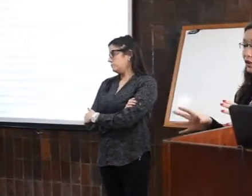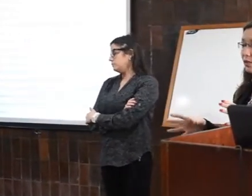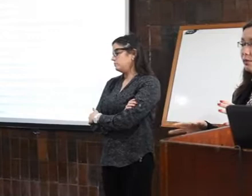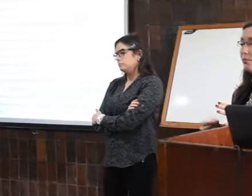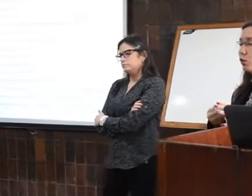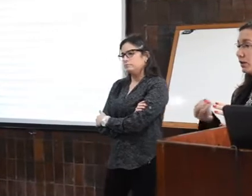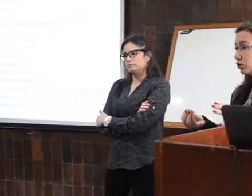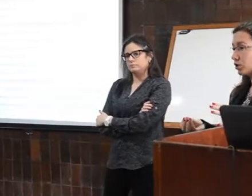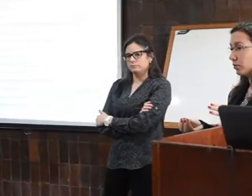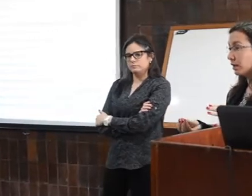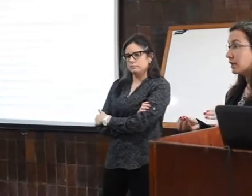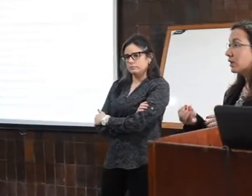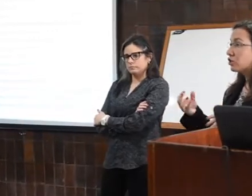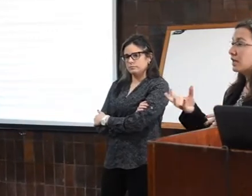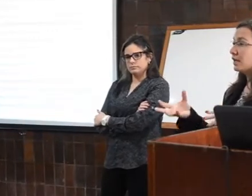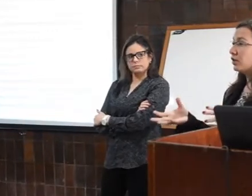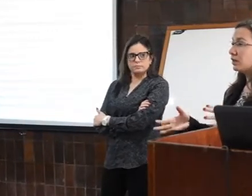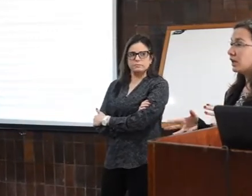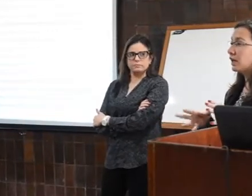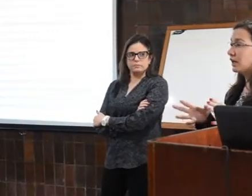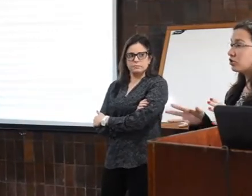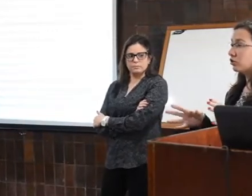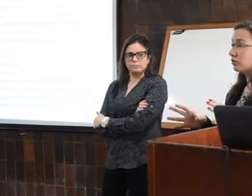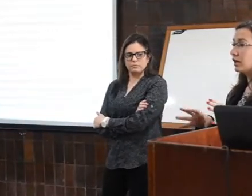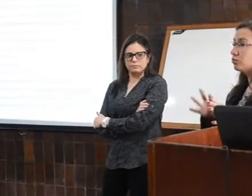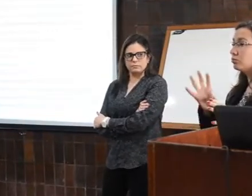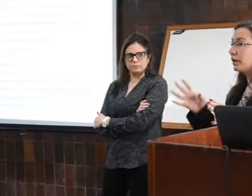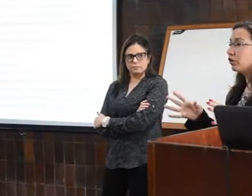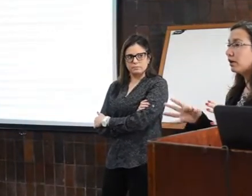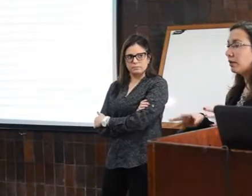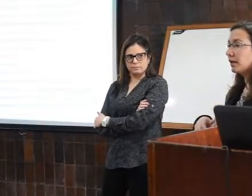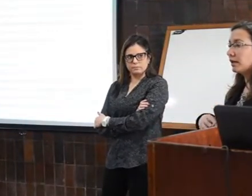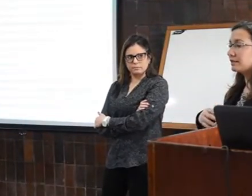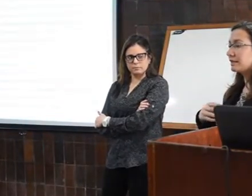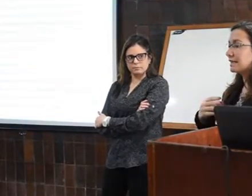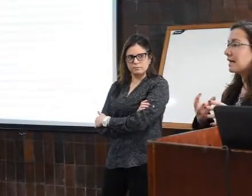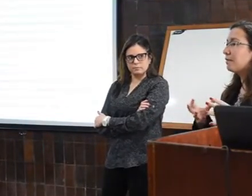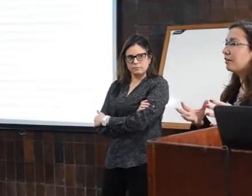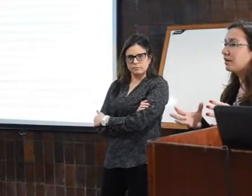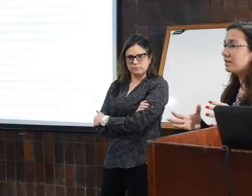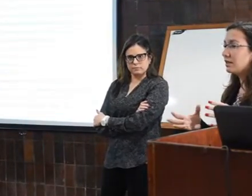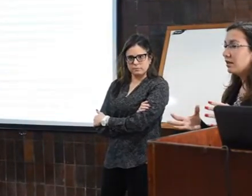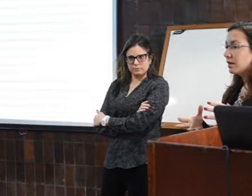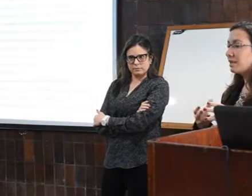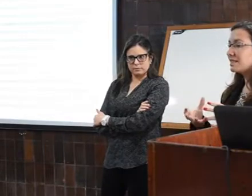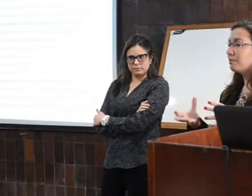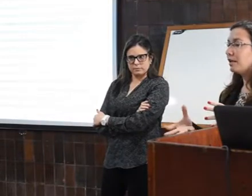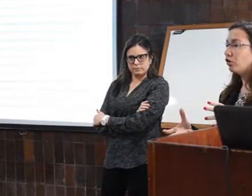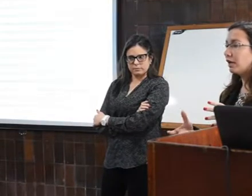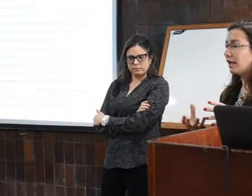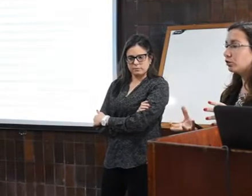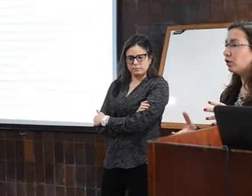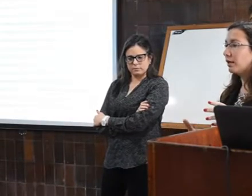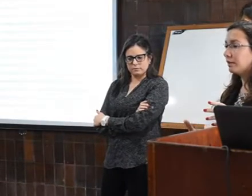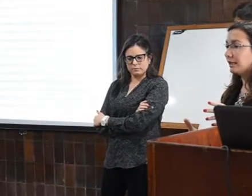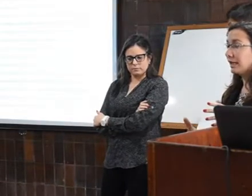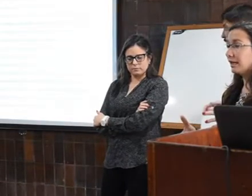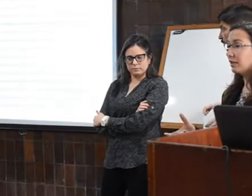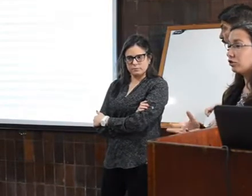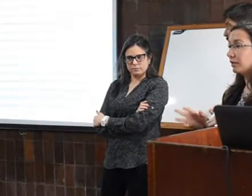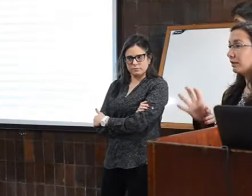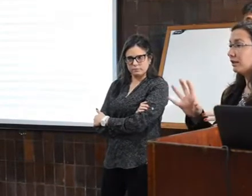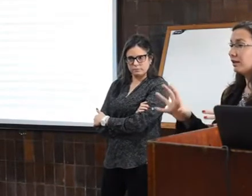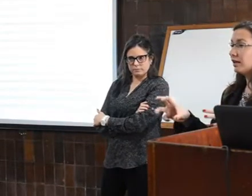ni de dónde viene me cuesta mucho creer a eso darles un panorama para que les haga más fácil más ameno la lectura del